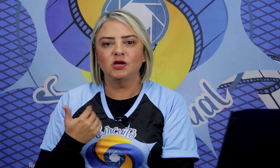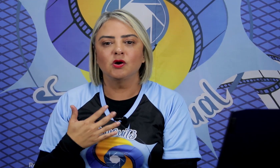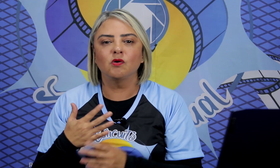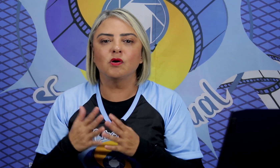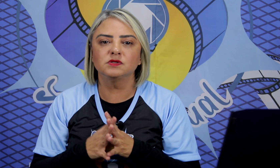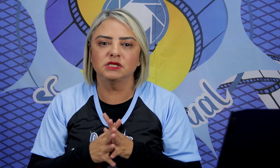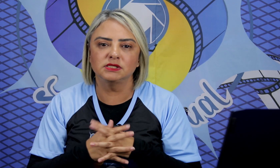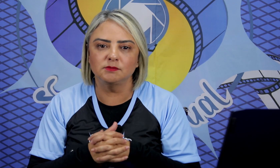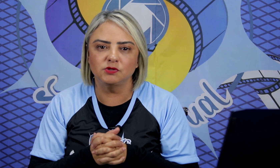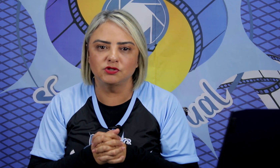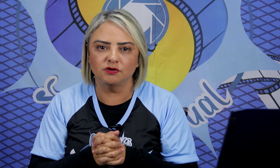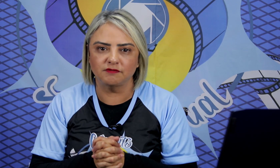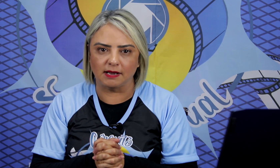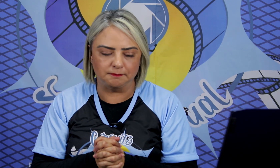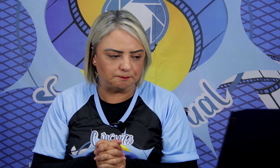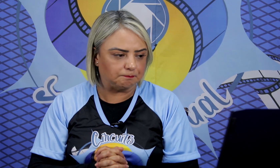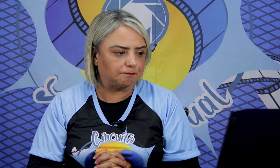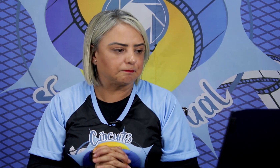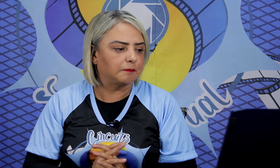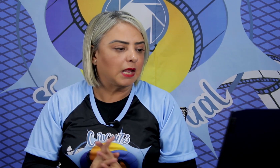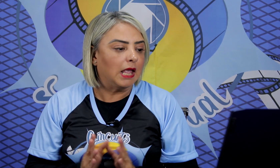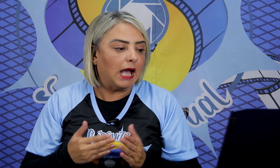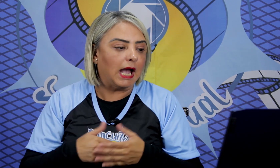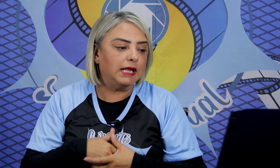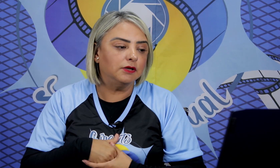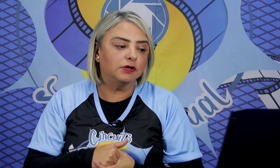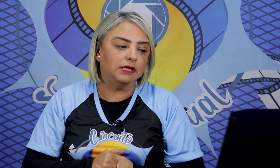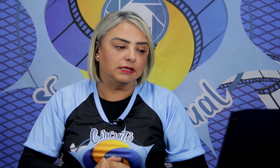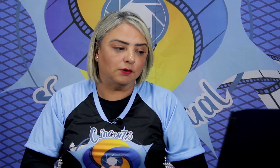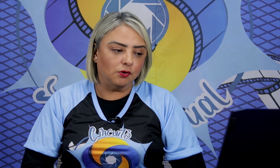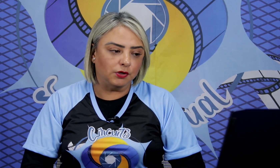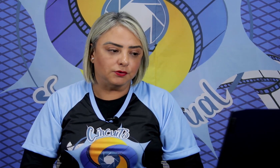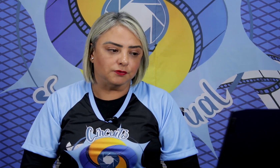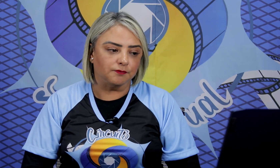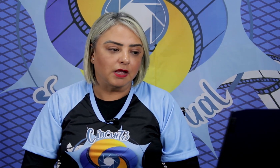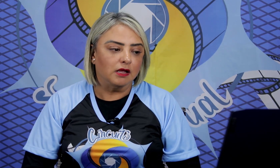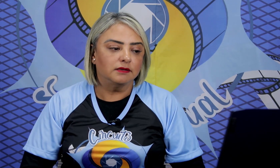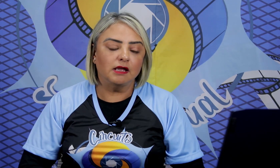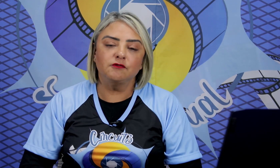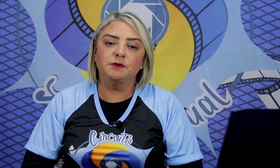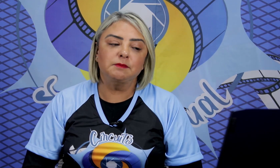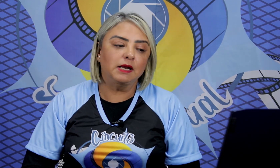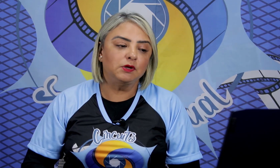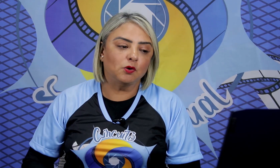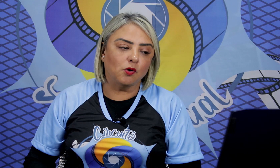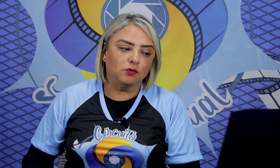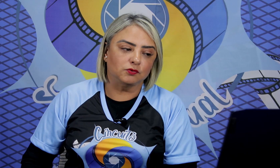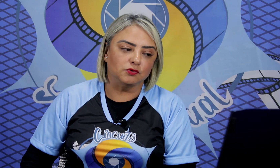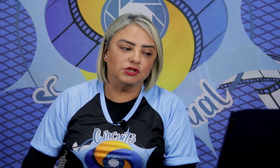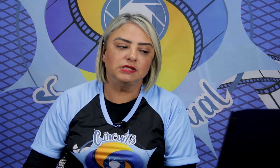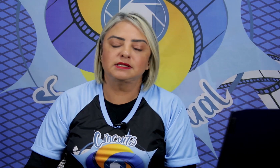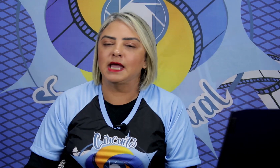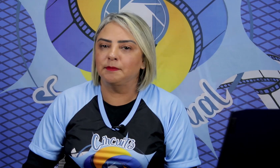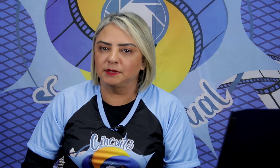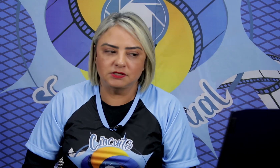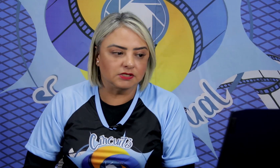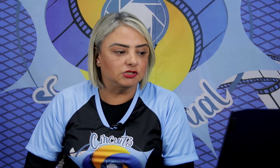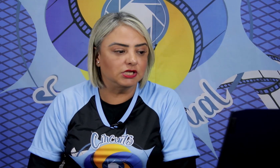com os testemunhos de Jeová. Aí, em 88, teve o primeiro encontro de intérpretes de língua